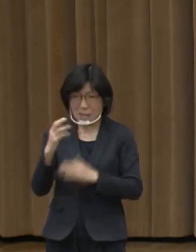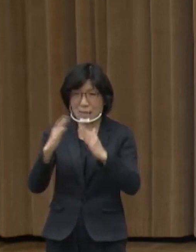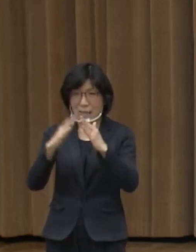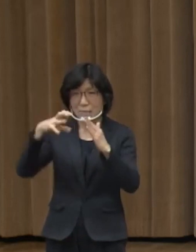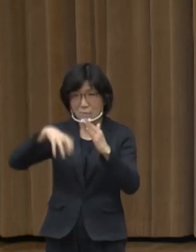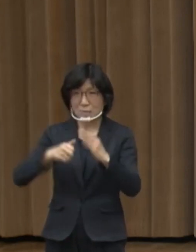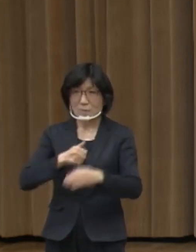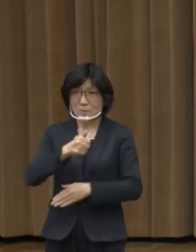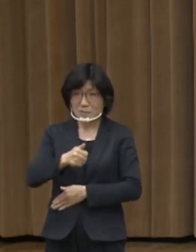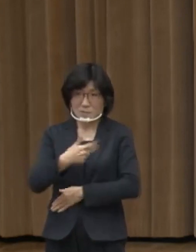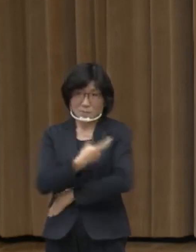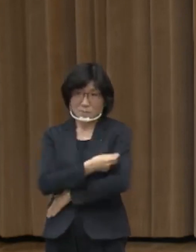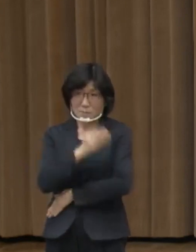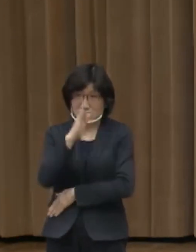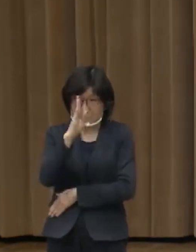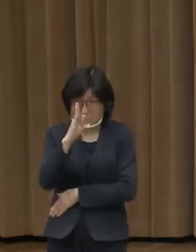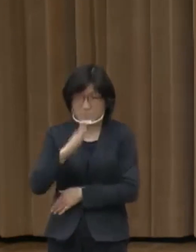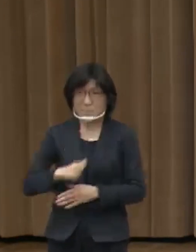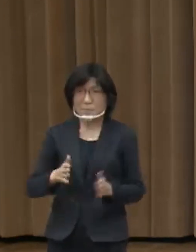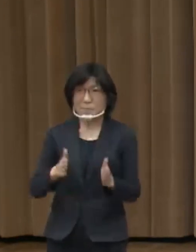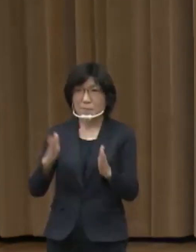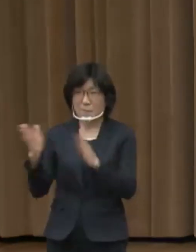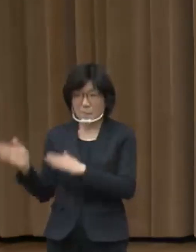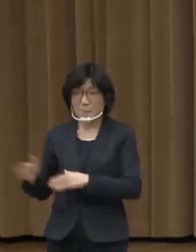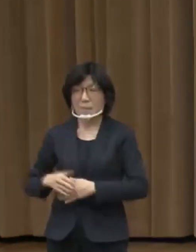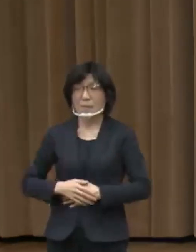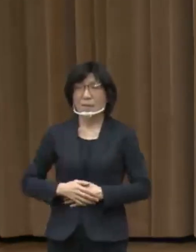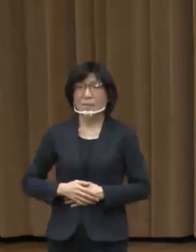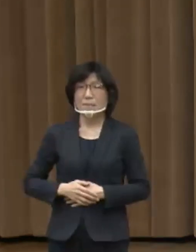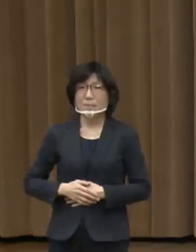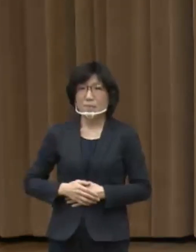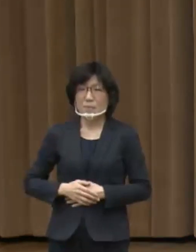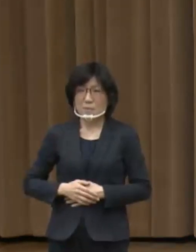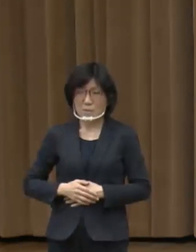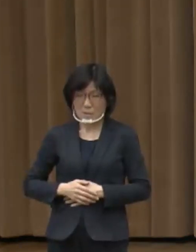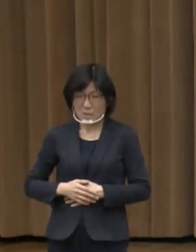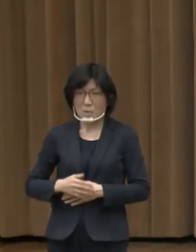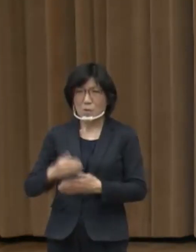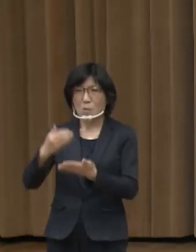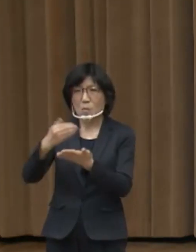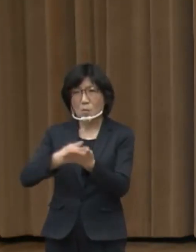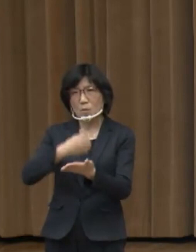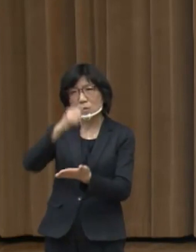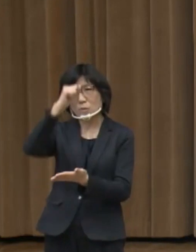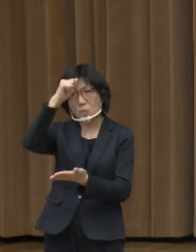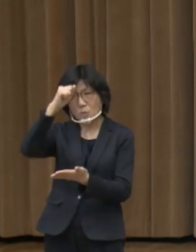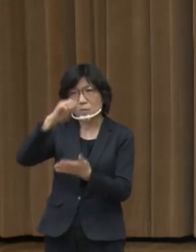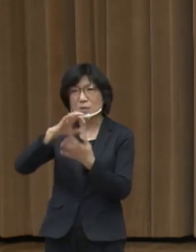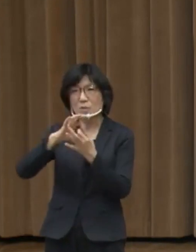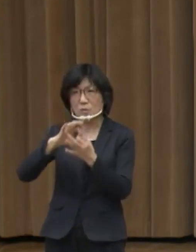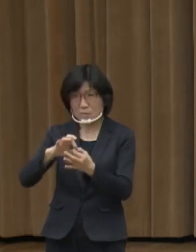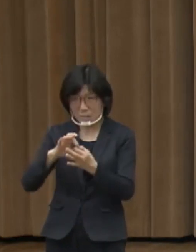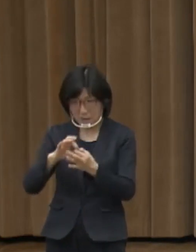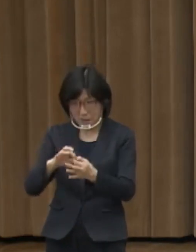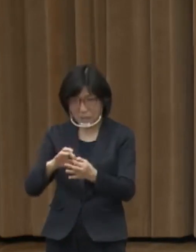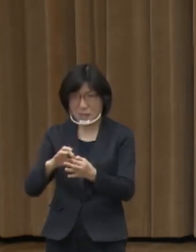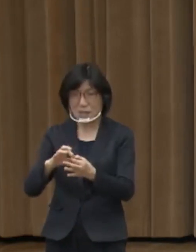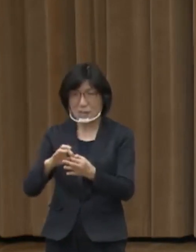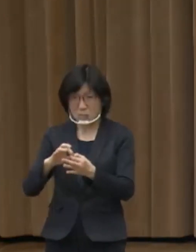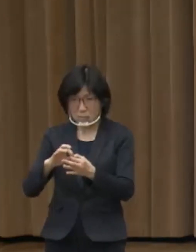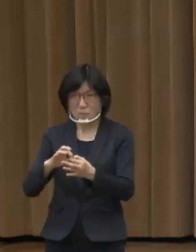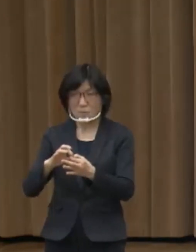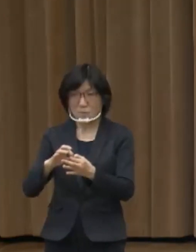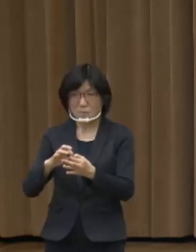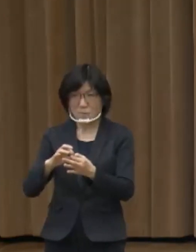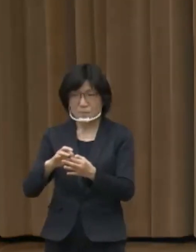しください。次に、新型コロナウイルス感染症の後遺症、罹患後症状の外来について